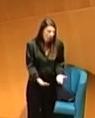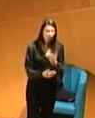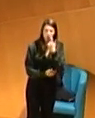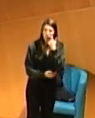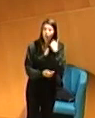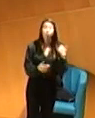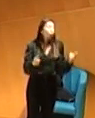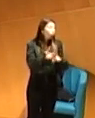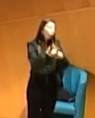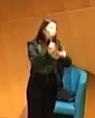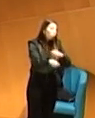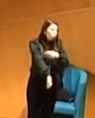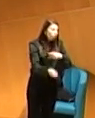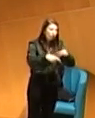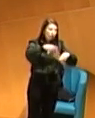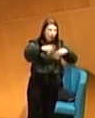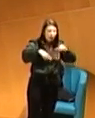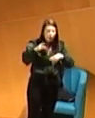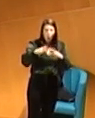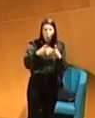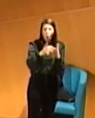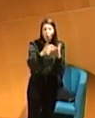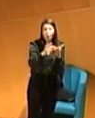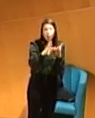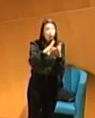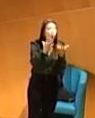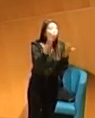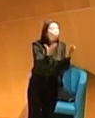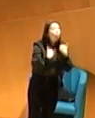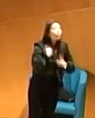Et puis après, ça va dépendre aussi de différents types de handicap. Mais